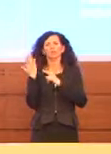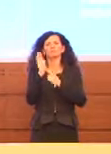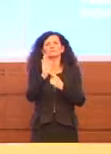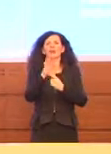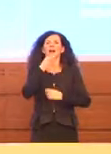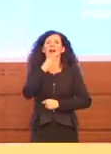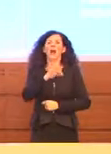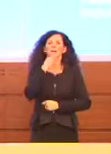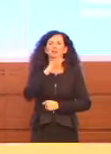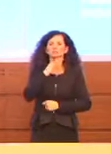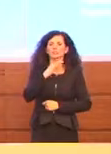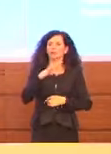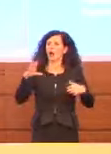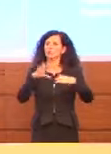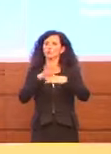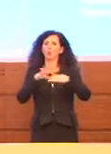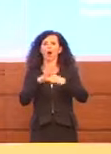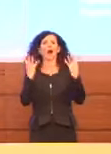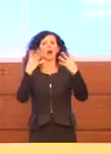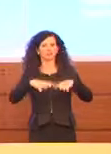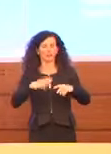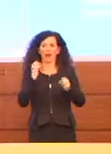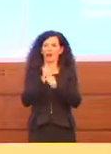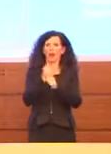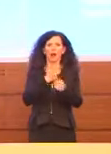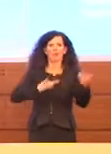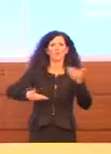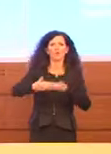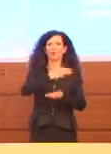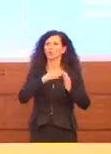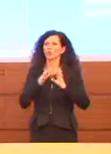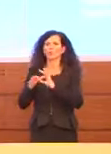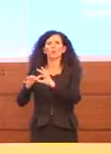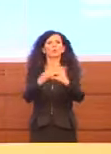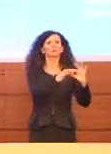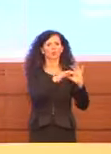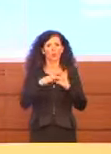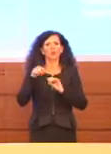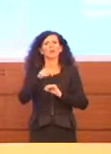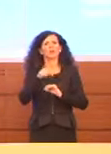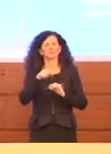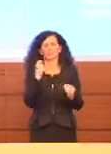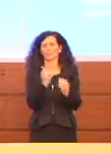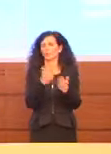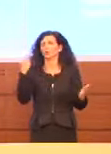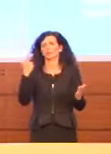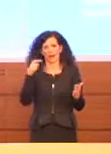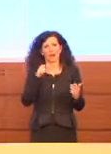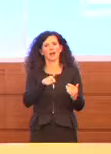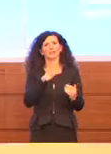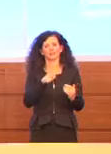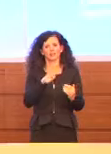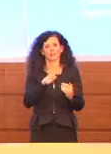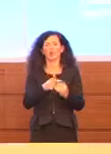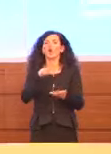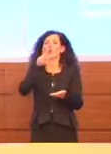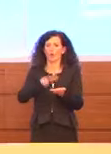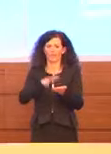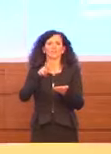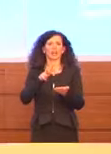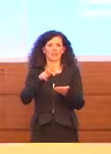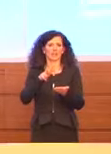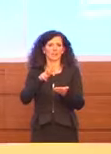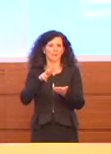in un gioco di squadra con grande coesione e quindi questa è una cosa importante una conferma se mi